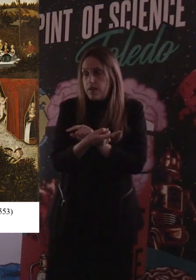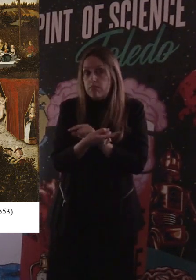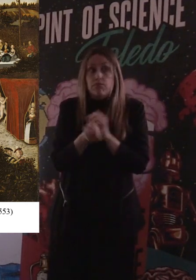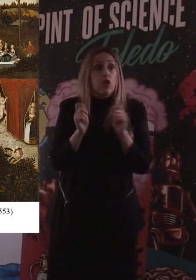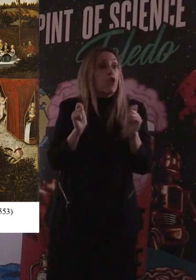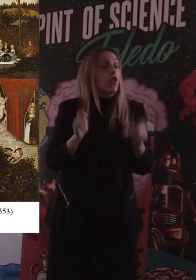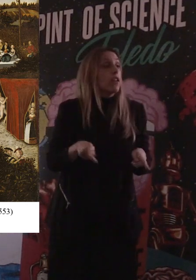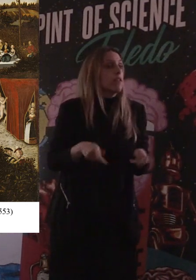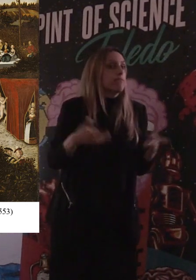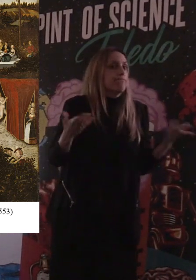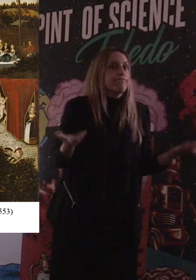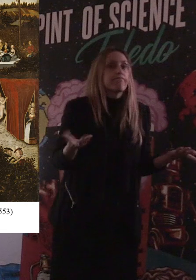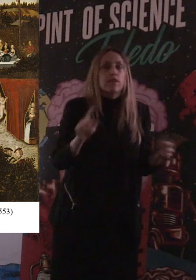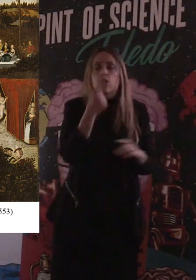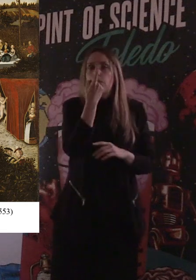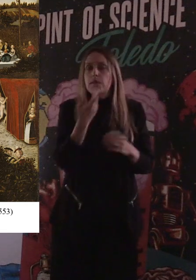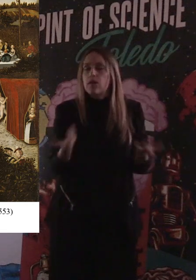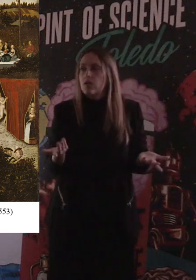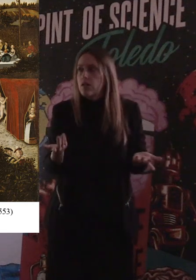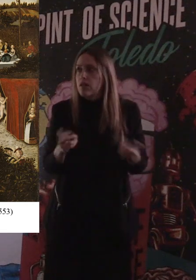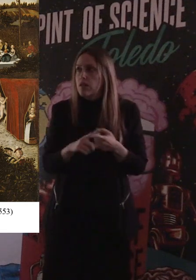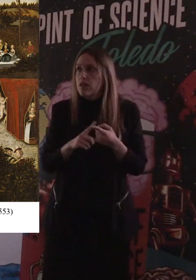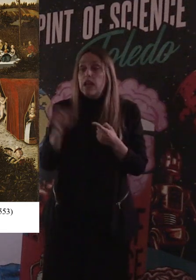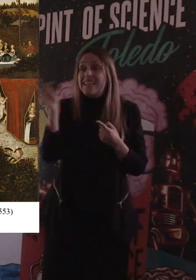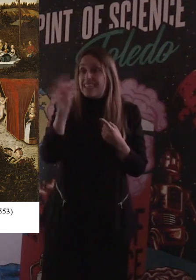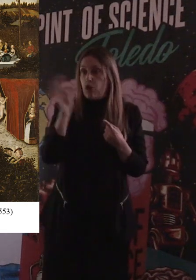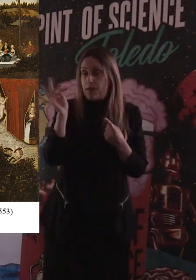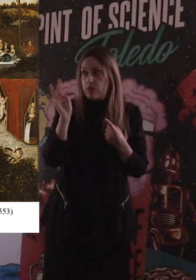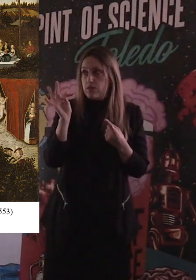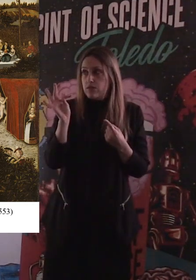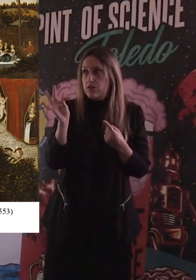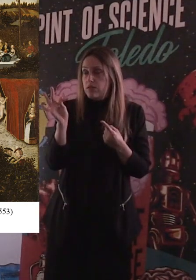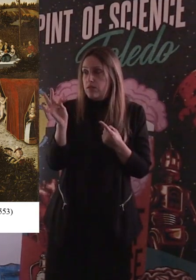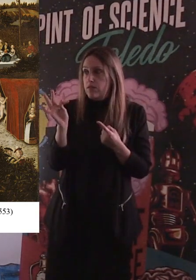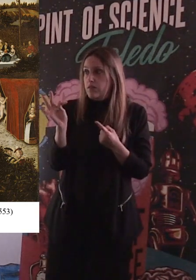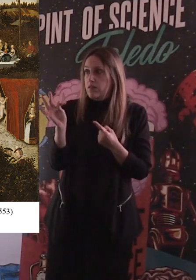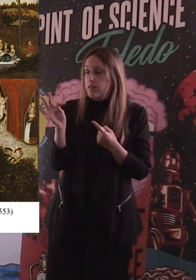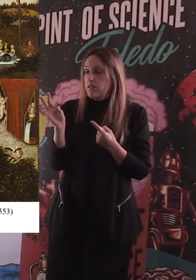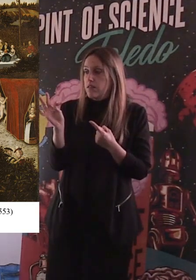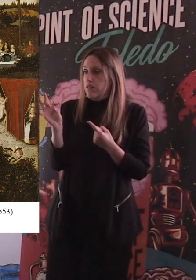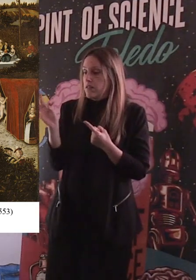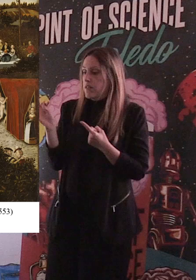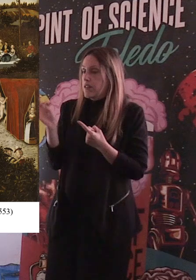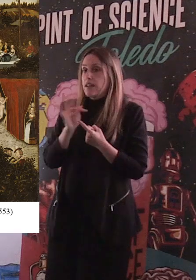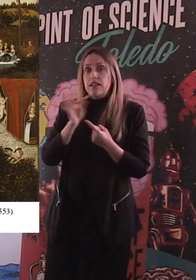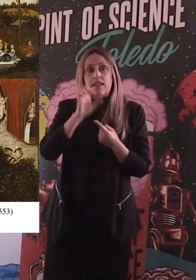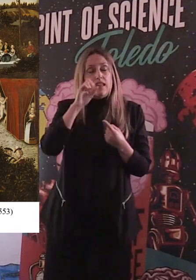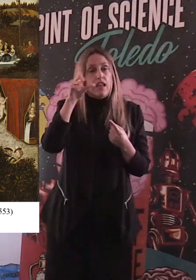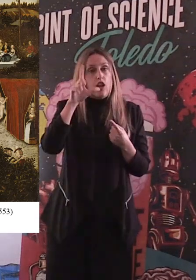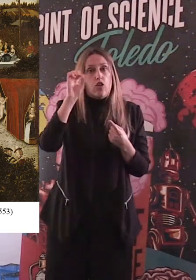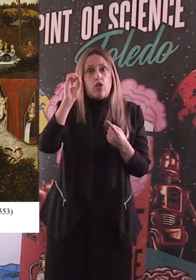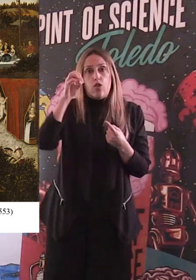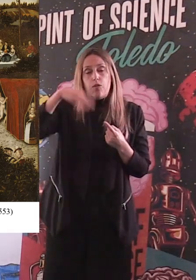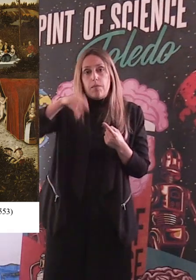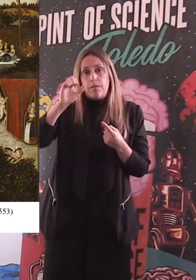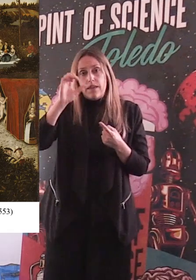Ok, ¿qué os ocurre primero? El primero era de los telómeros, ¿no? Y existe esta enzima, la telomerasa, que puede